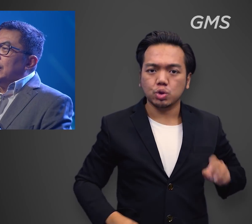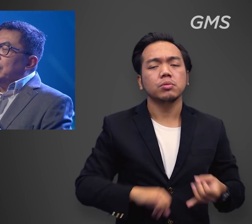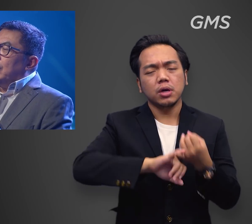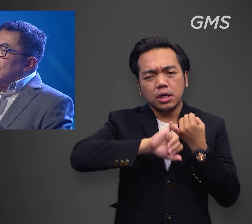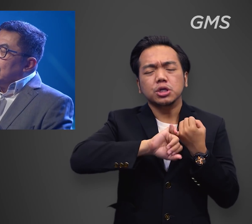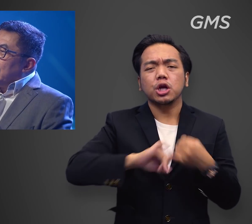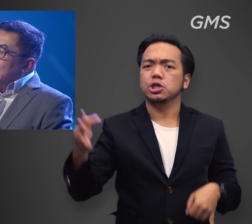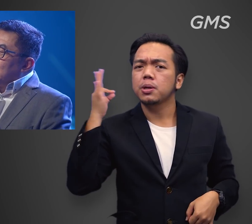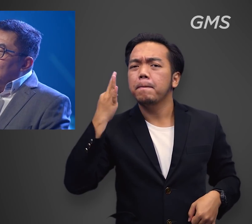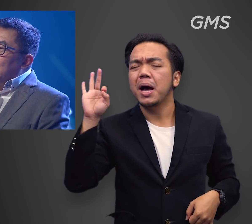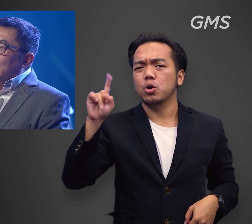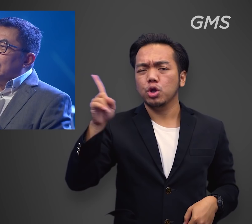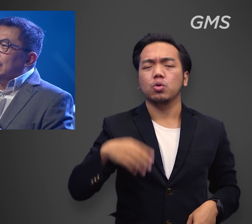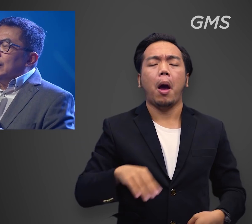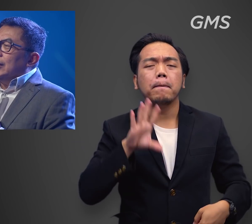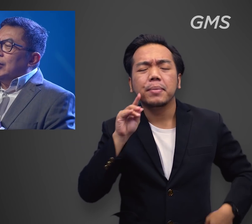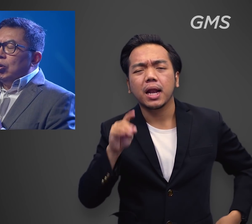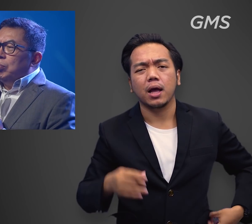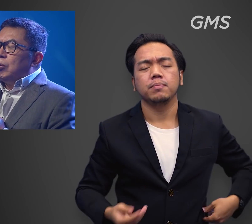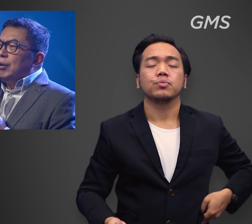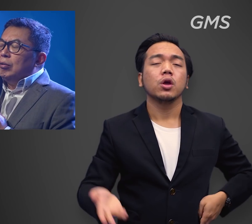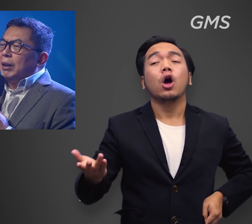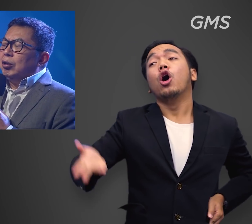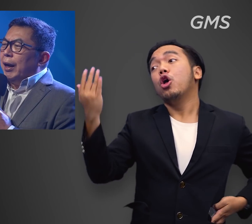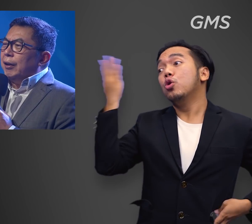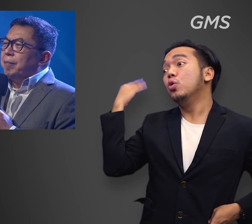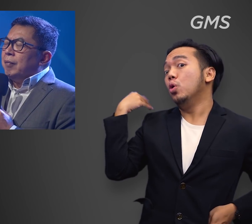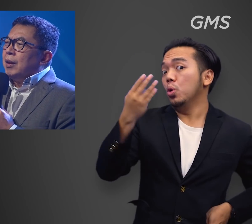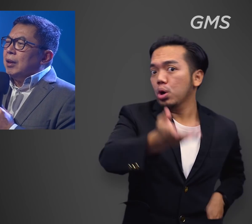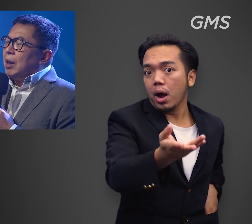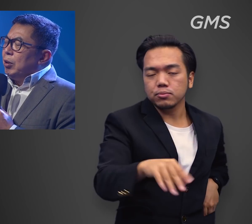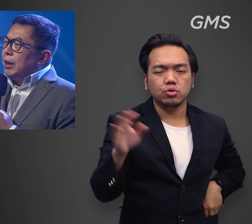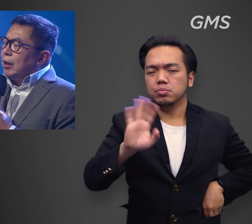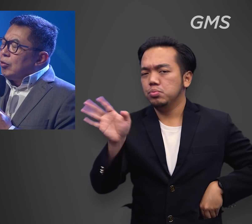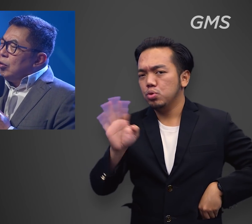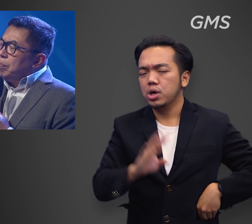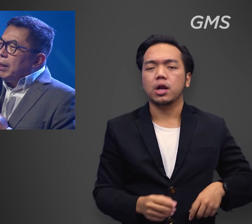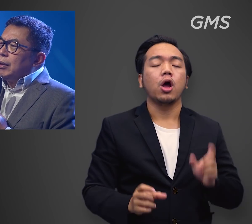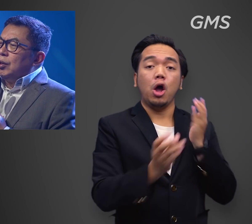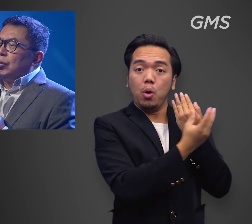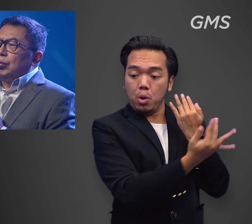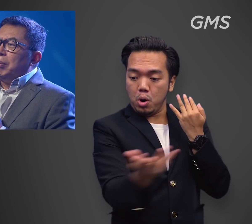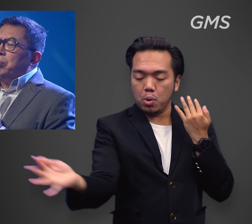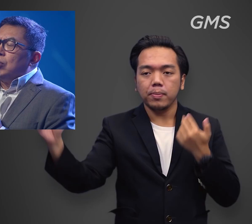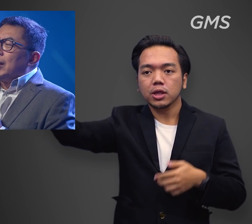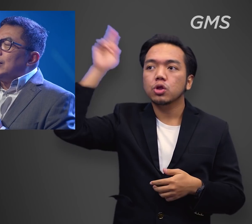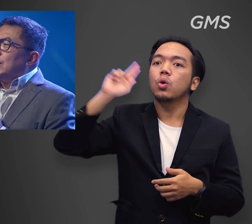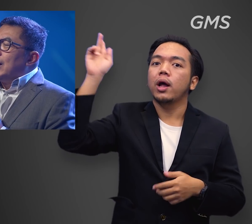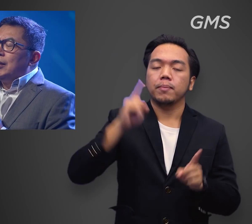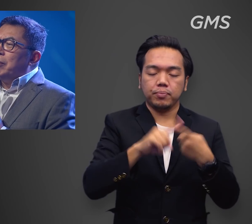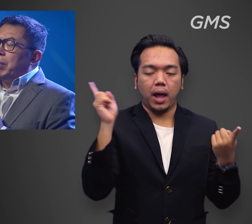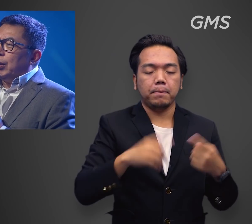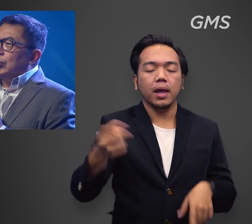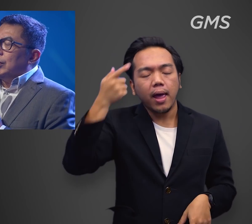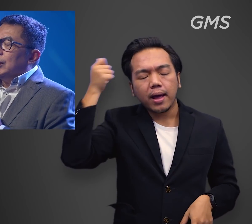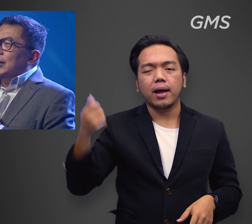berkata bahwa saudara dan saya dahulu bukan umat Tuhan, tetapi oleh karena korban Kristus sudah membukakan